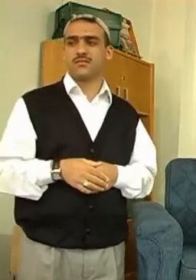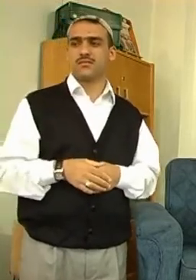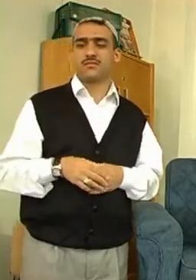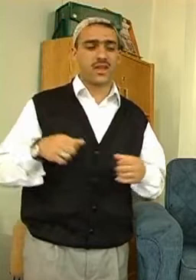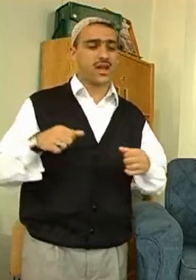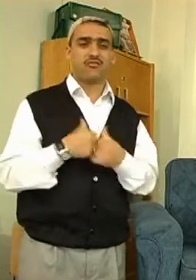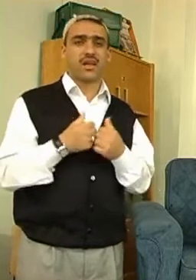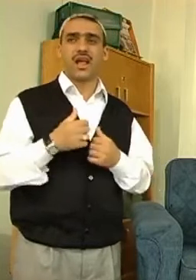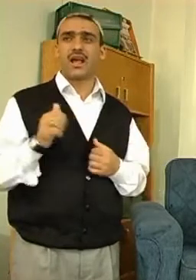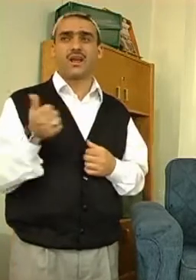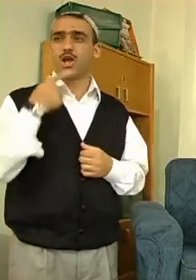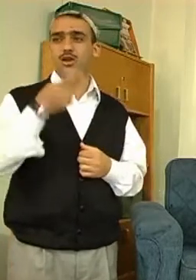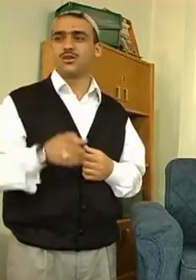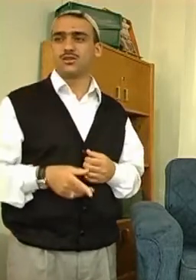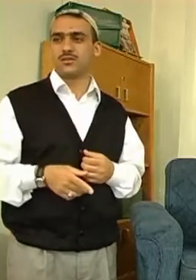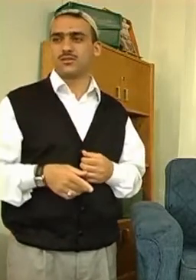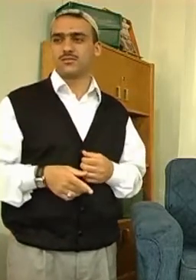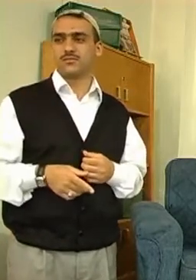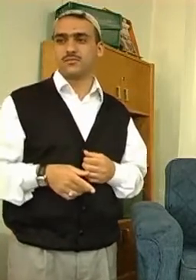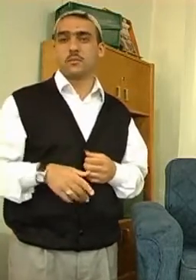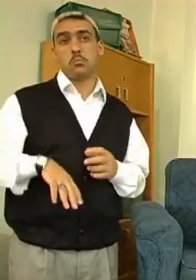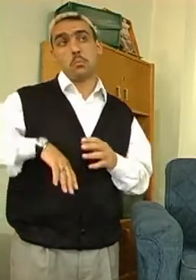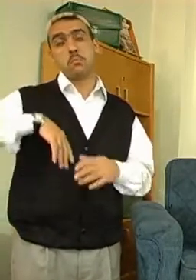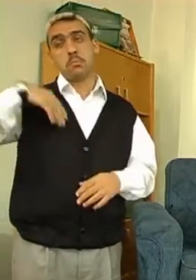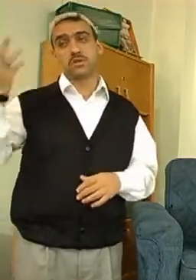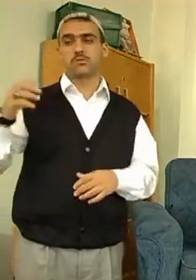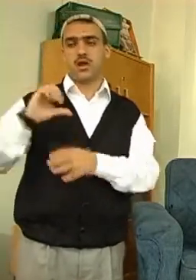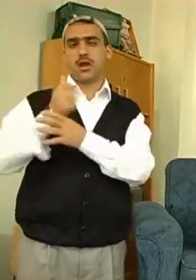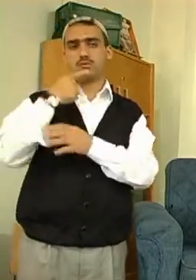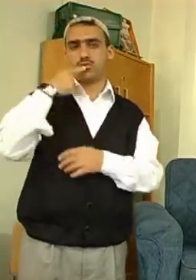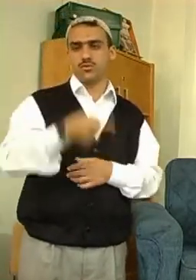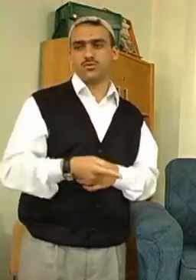benim. Şehzade'ye göre böyle. İşte dünya bunda boğulmuş işte.